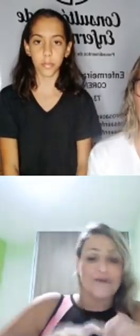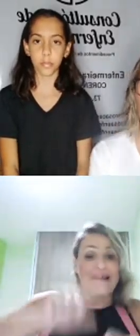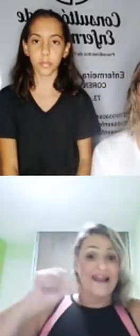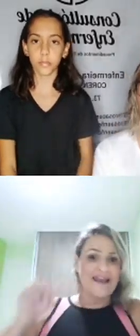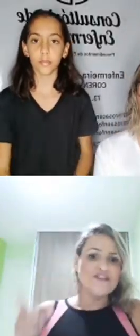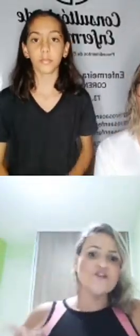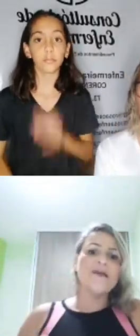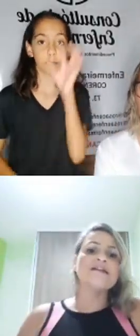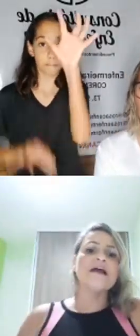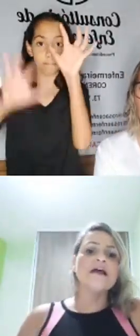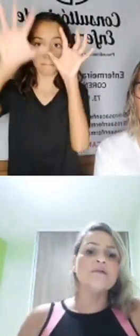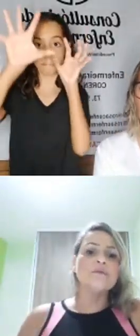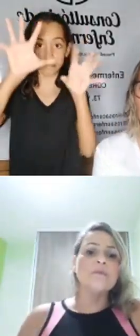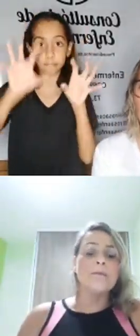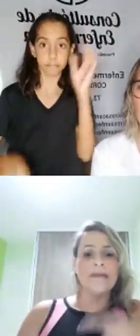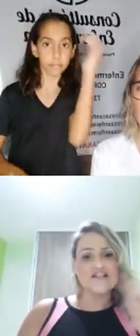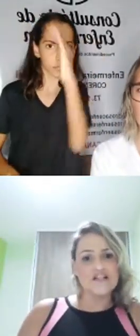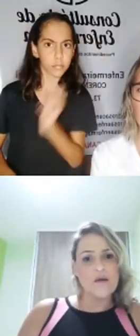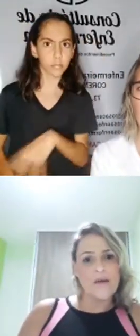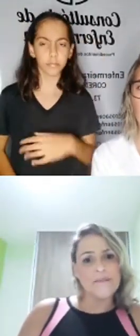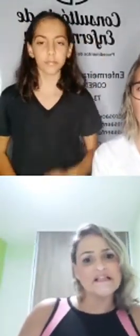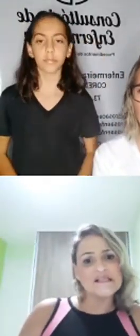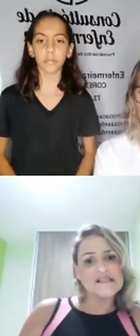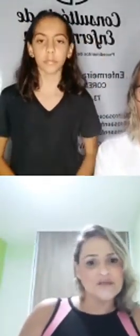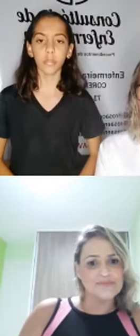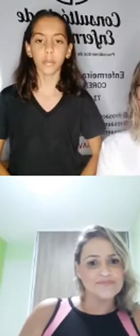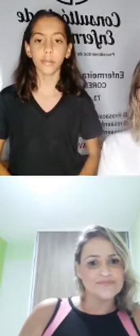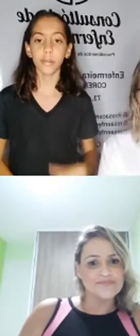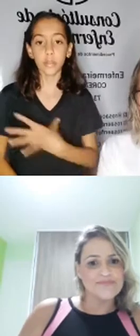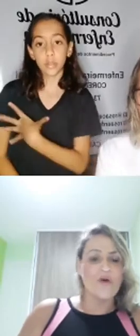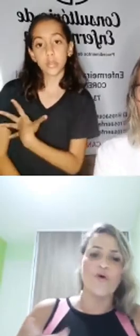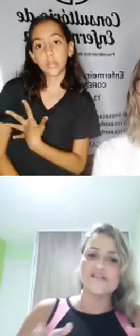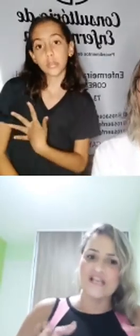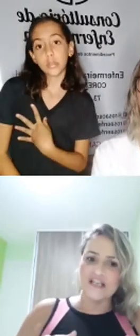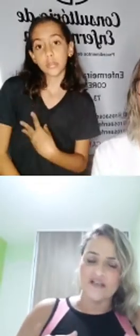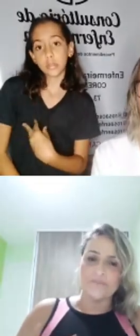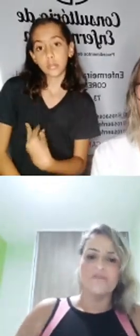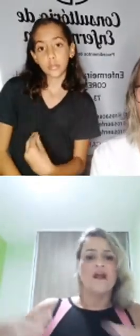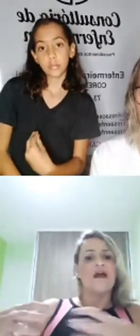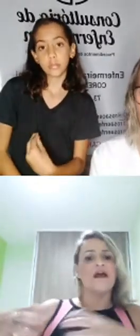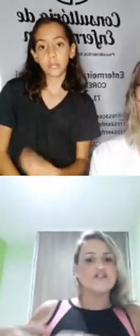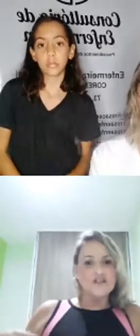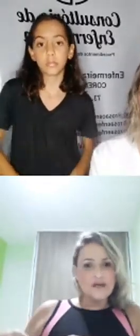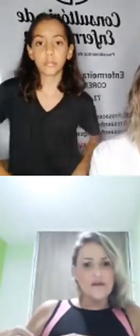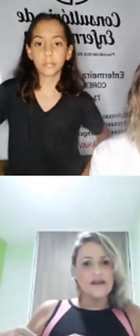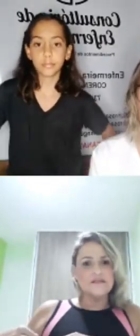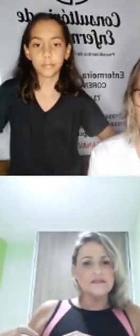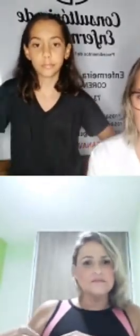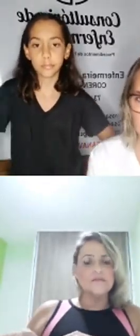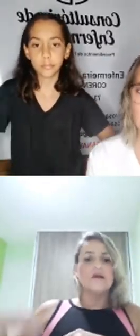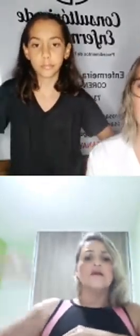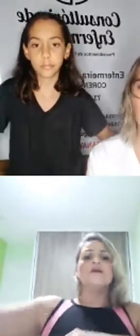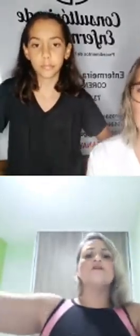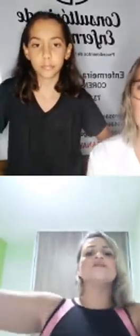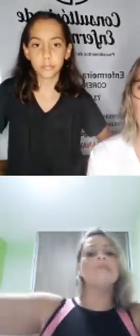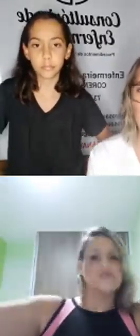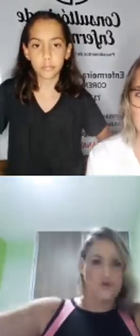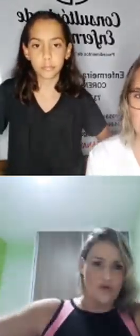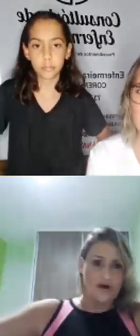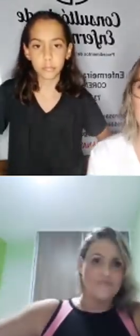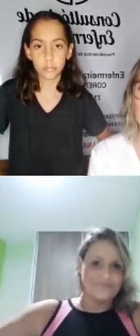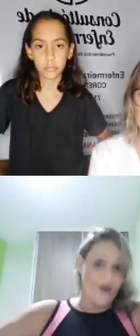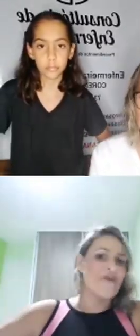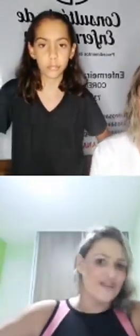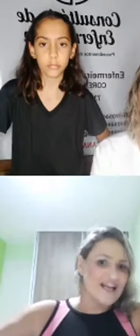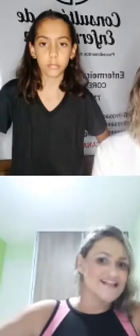orientam leite materno, mas não amamentação. Ou seja, retira o leite e outra